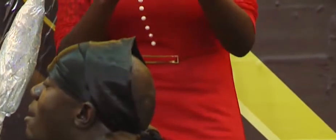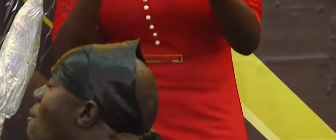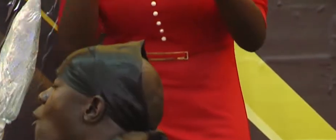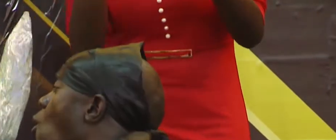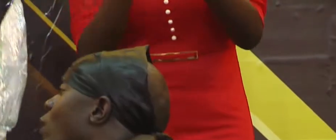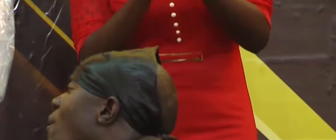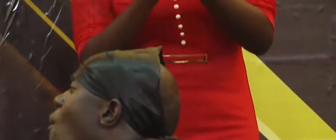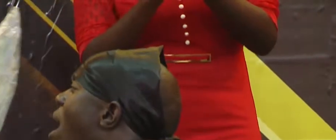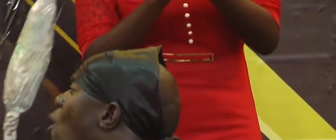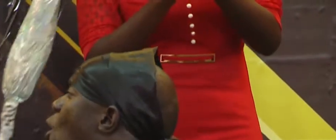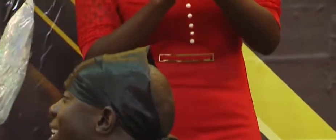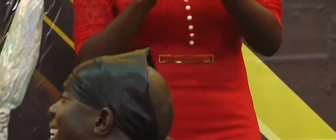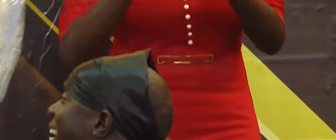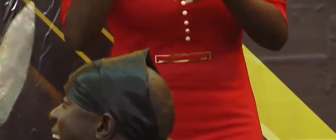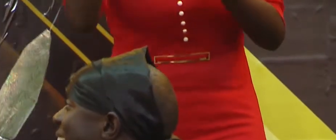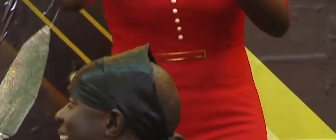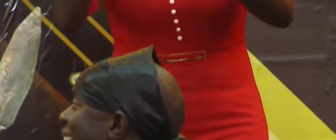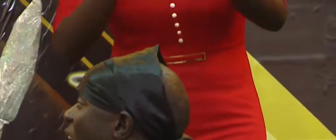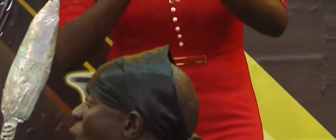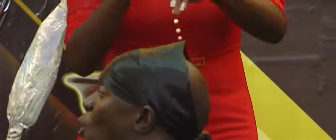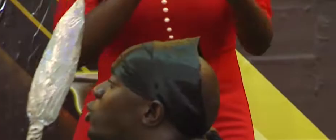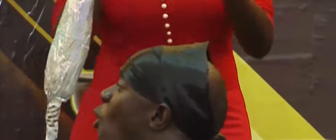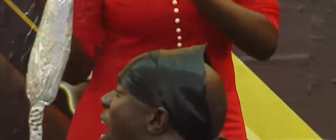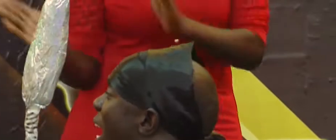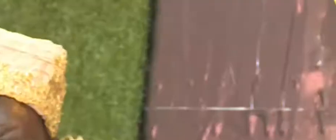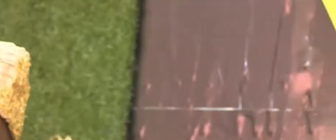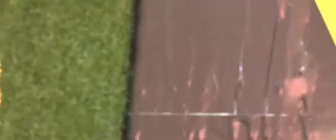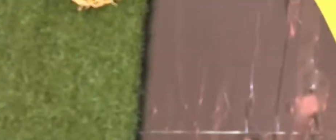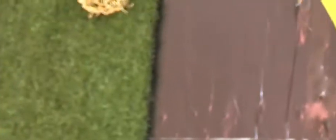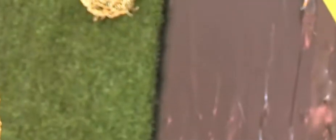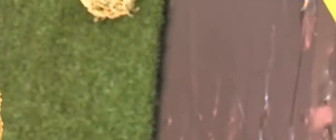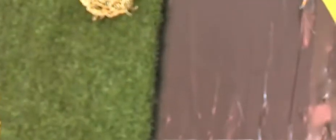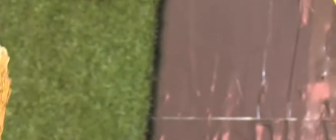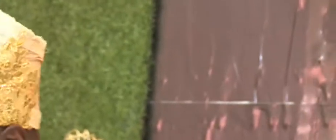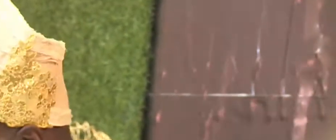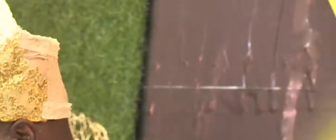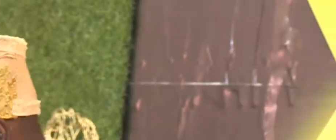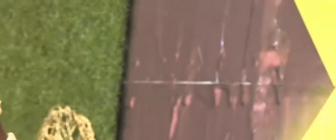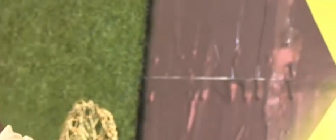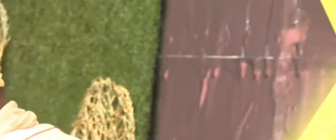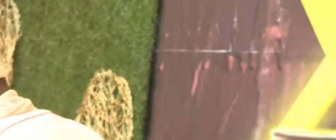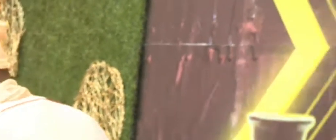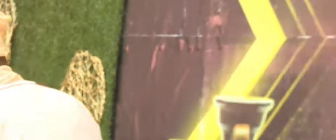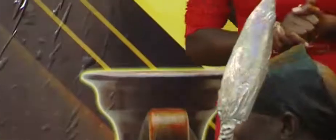nti mbu olulawo obanga otegeka osookanga kumutegeezaako